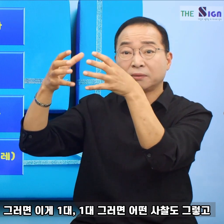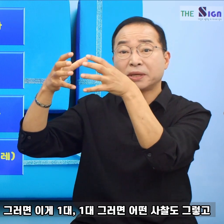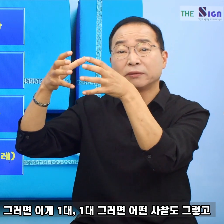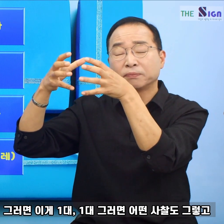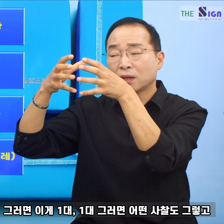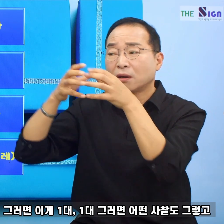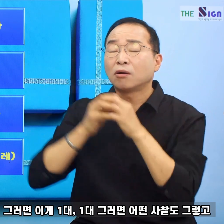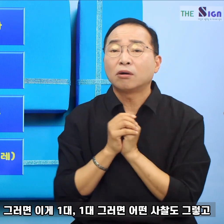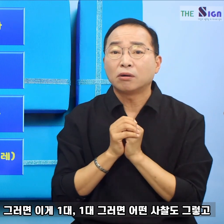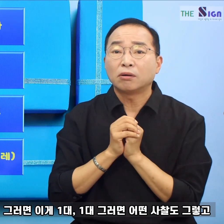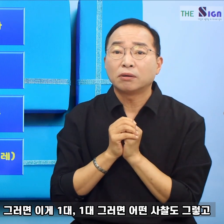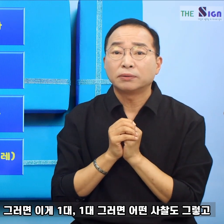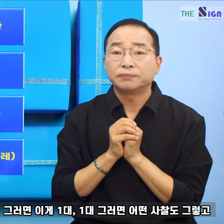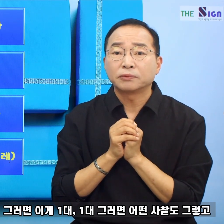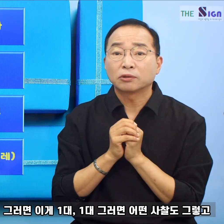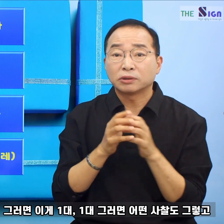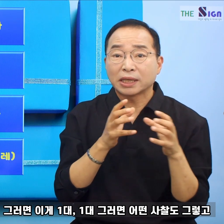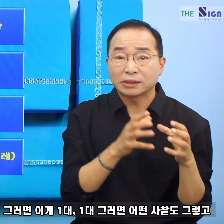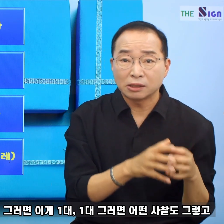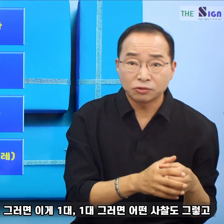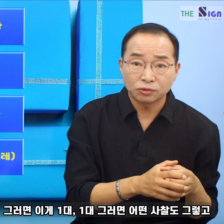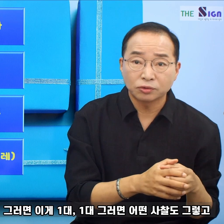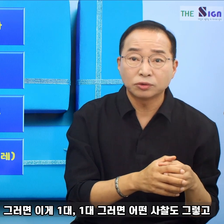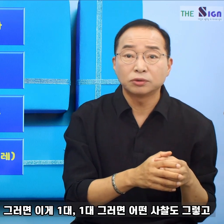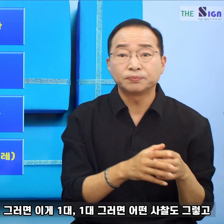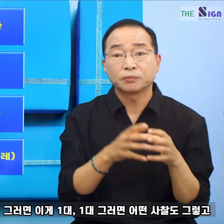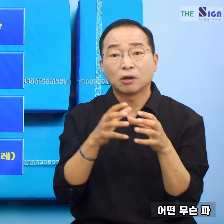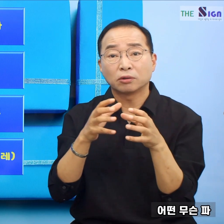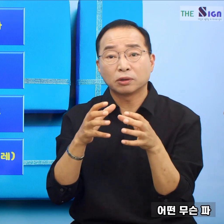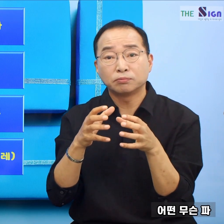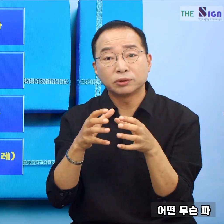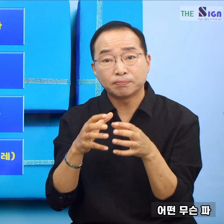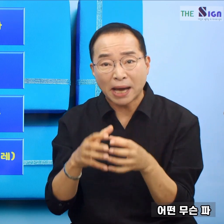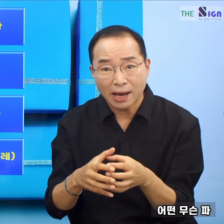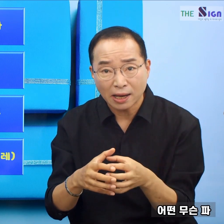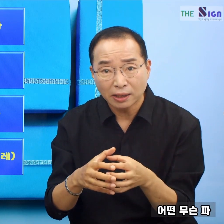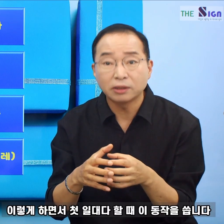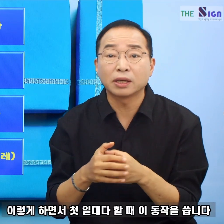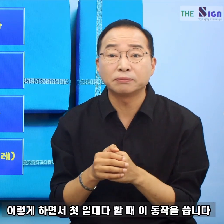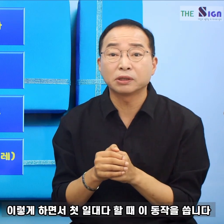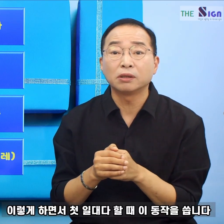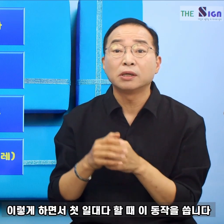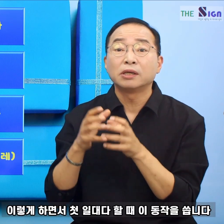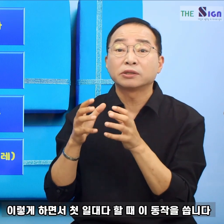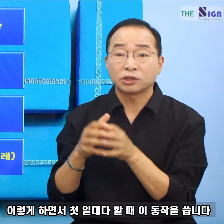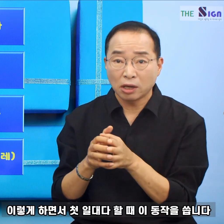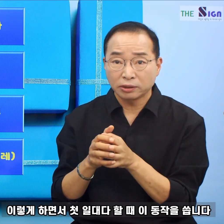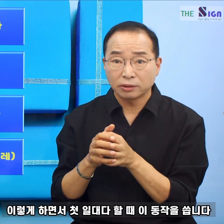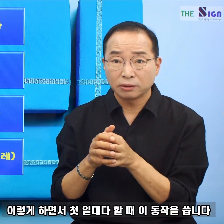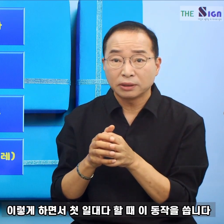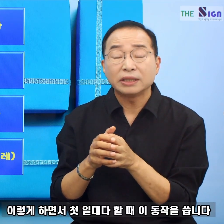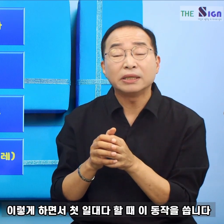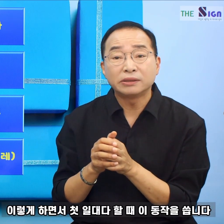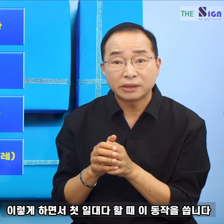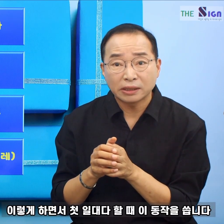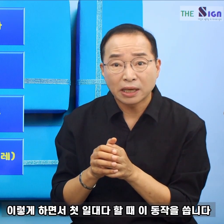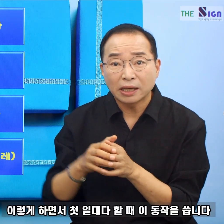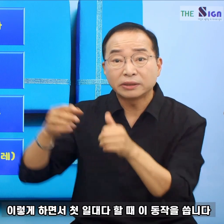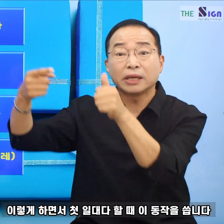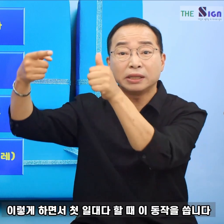그러면 어떤 사찰도 그렇고 어떤 무슨 파 이렇게 하면서 첫 일대다 할 때 이